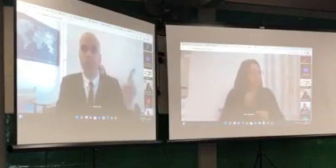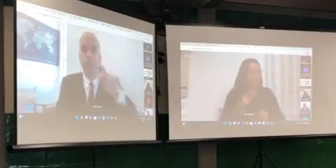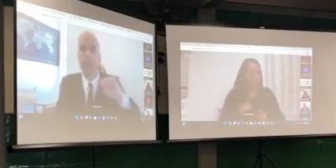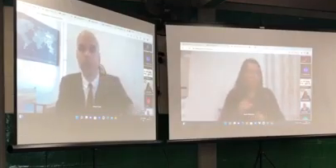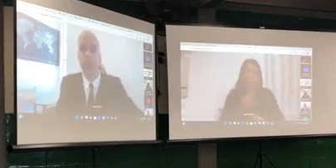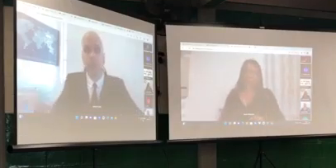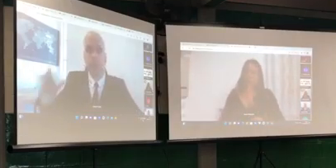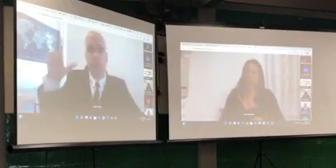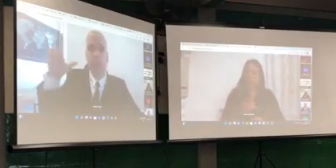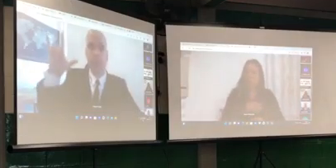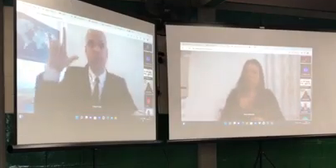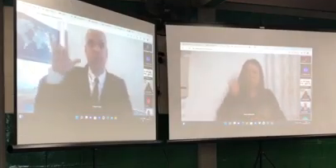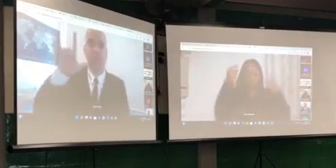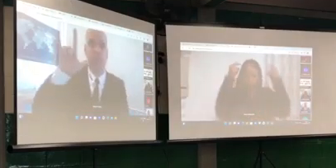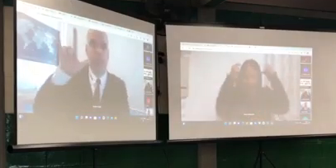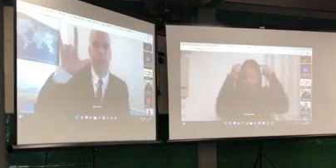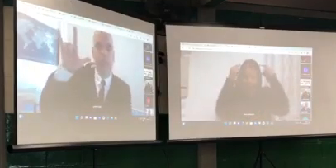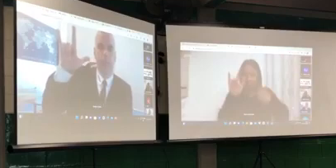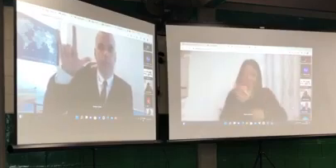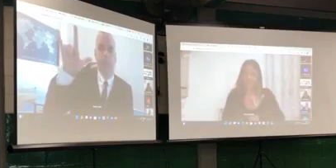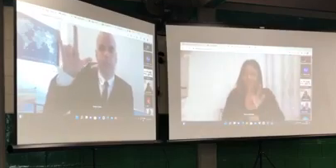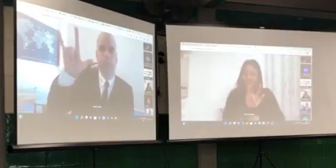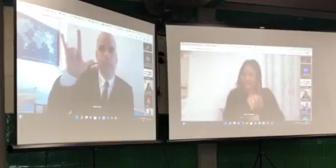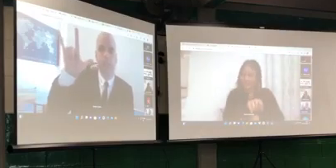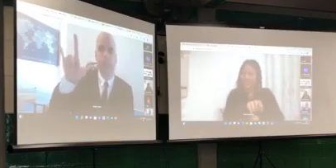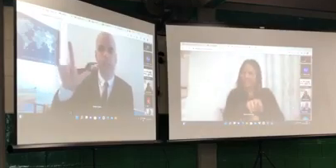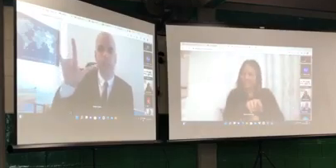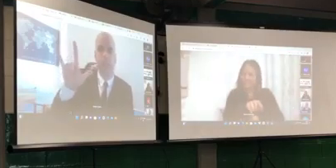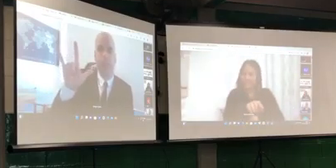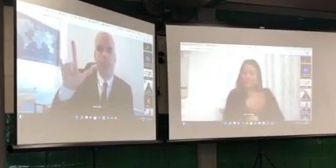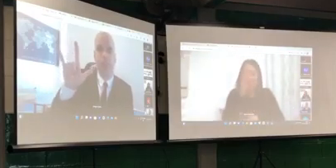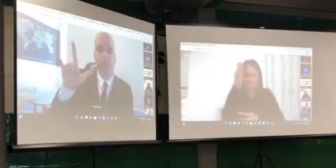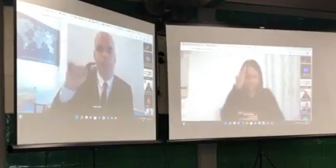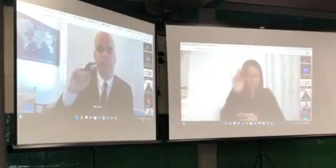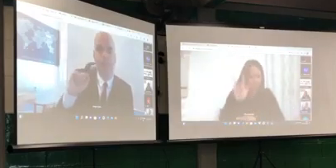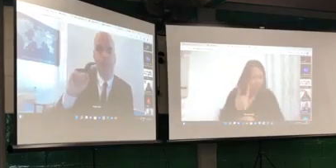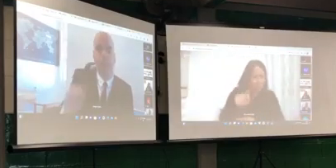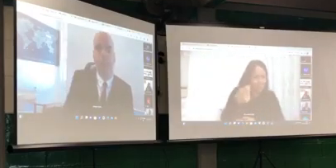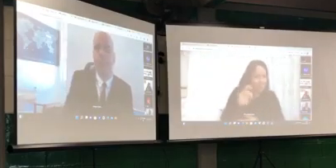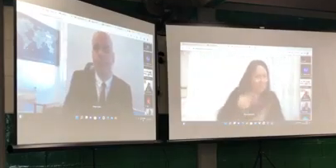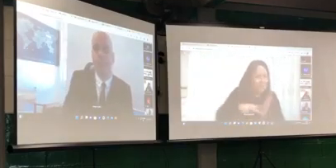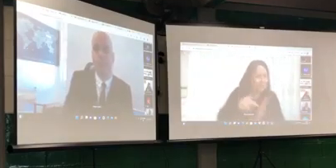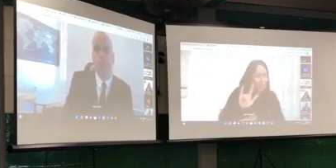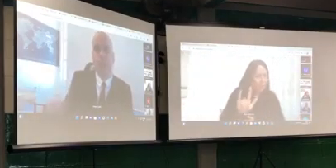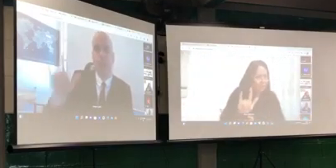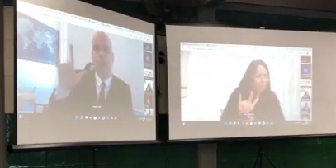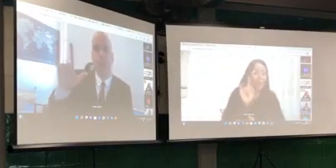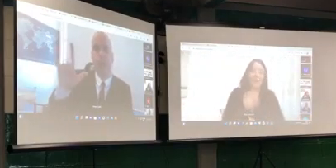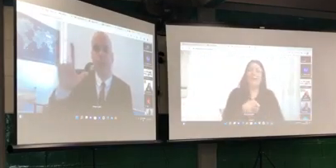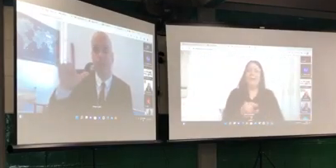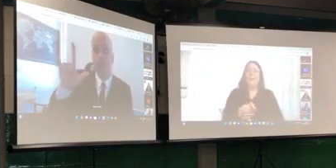isso. Olha o Mickey lá, o Mickey fazendo o sinal. Né? Vocês sabem que sinal é esse? Então, esse é um sinal que,